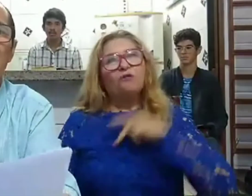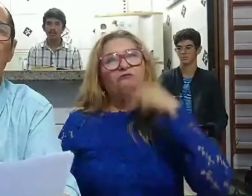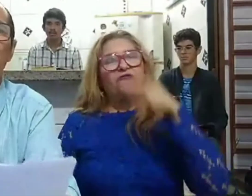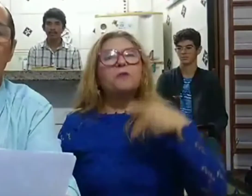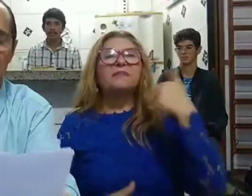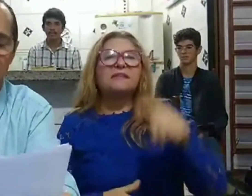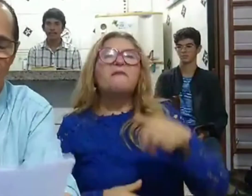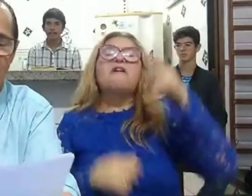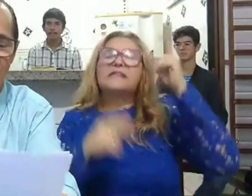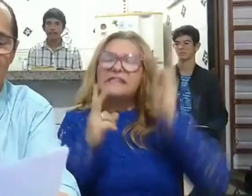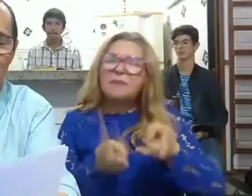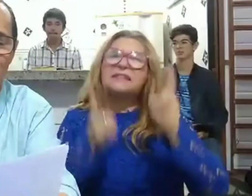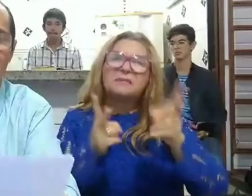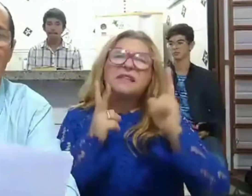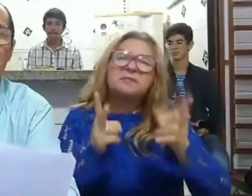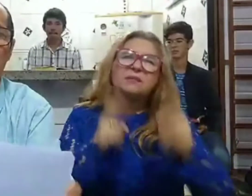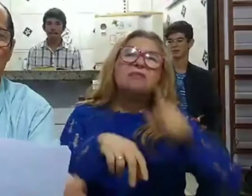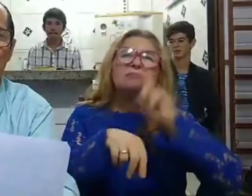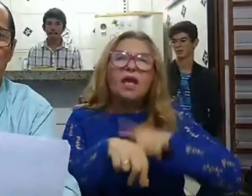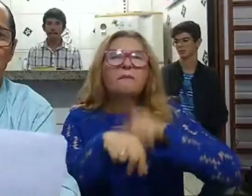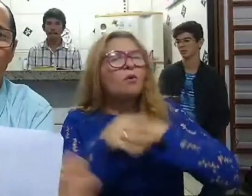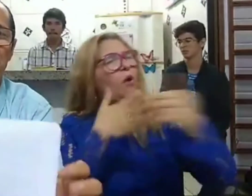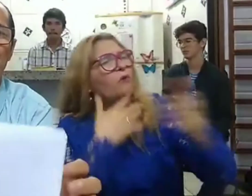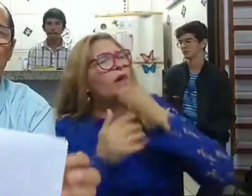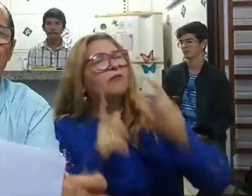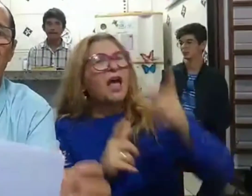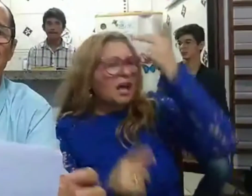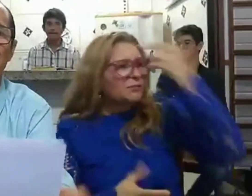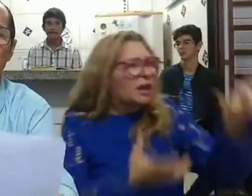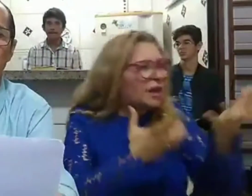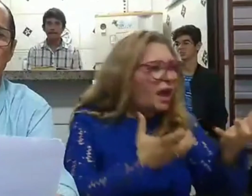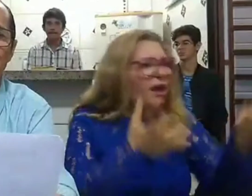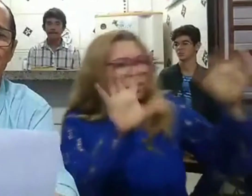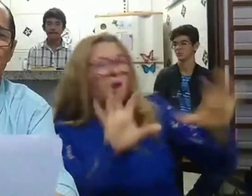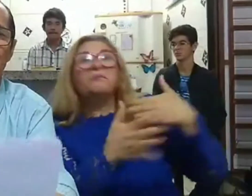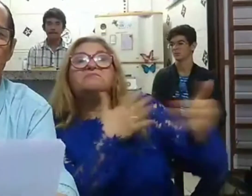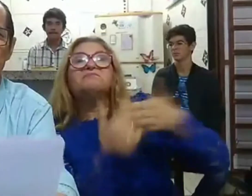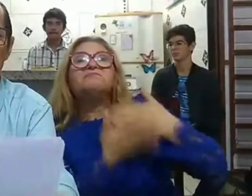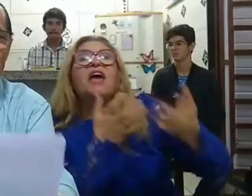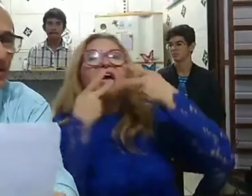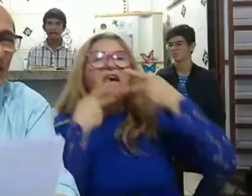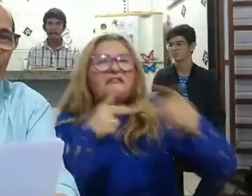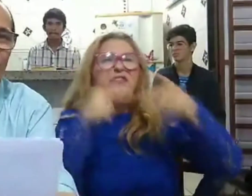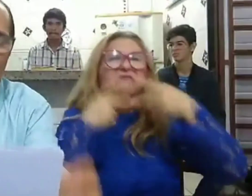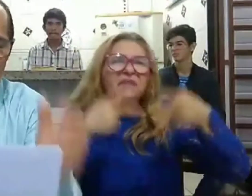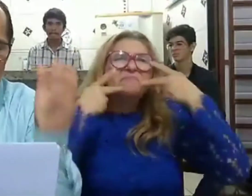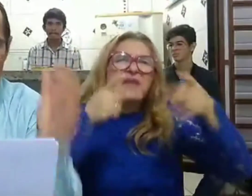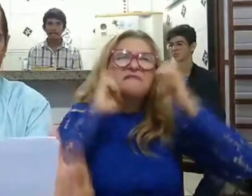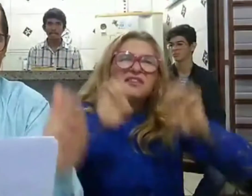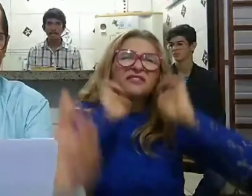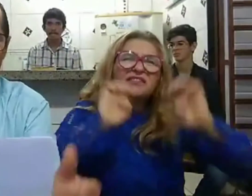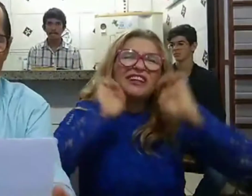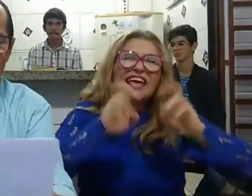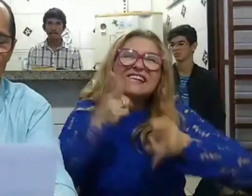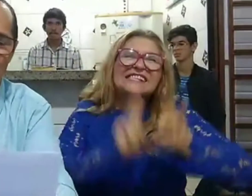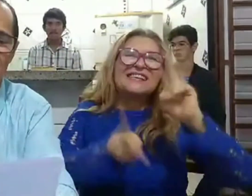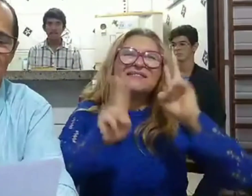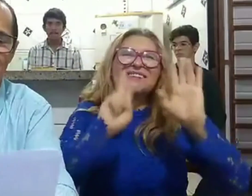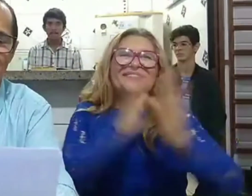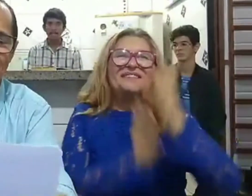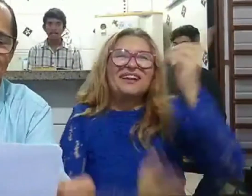a tempo e a fora de tempo. Quer as pessoas ouçam, quer deixem de ouvir. Quer elas queiram ou não, nós temos que